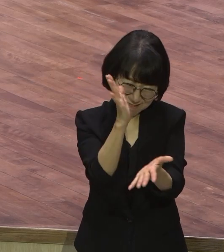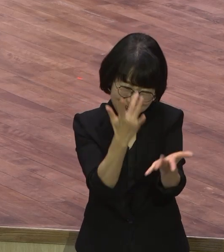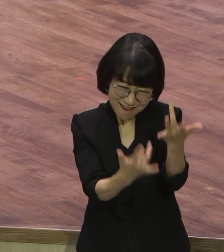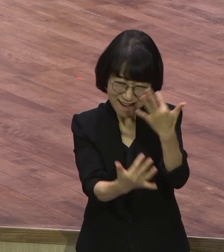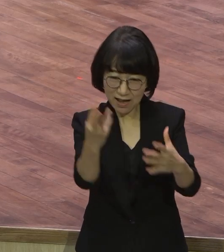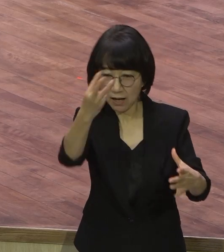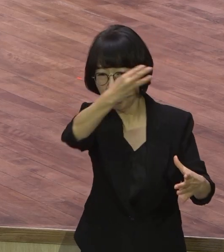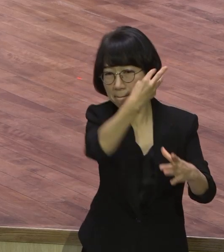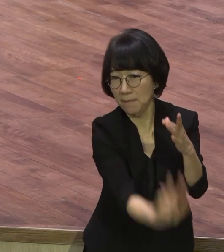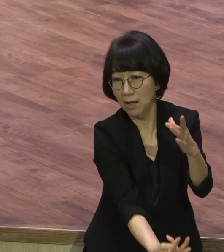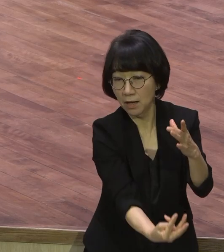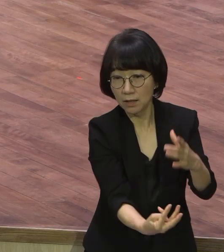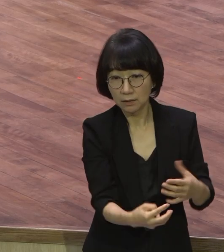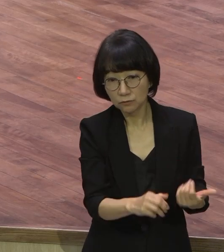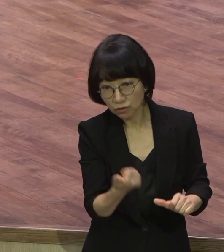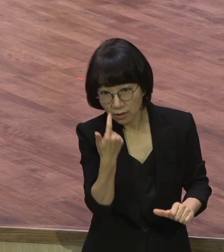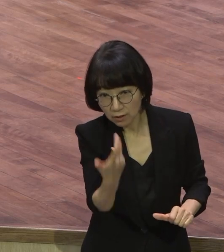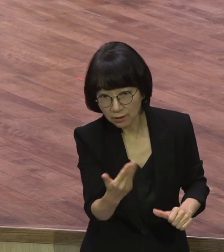다 죽었습니까?